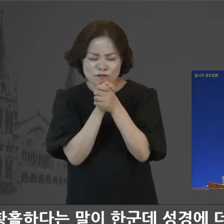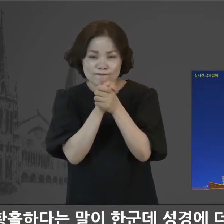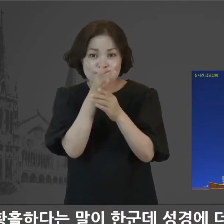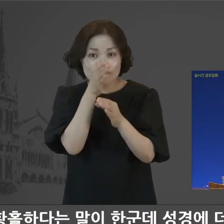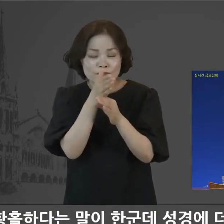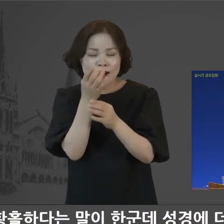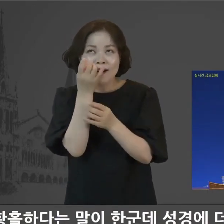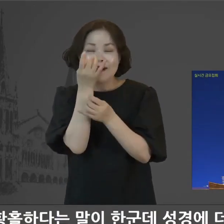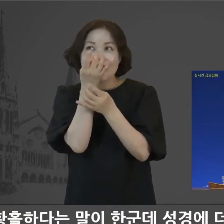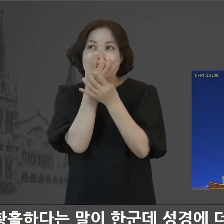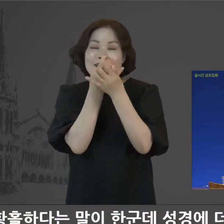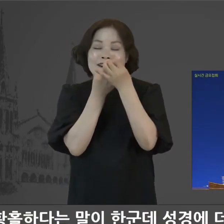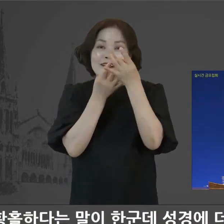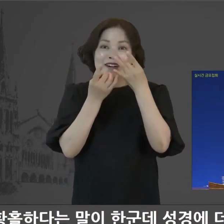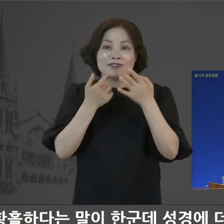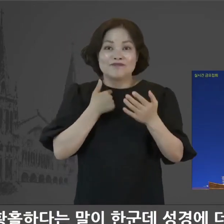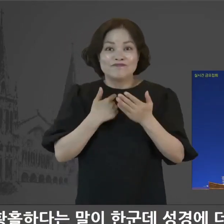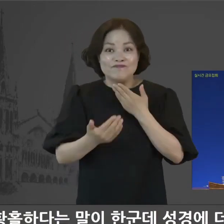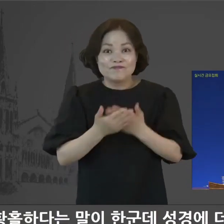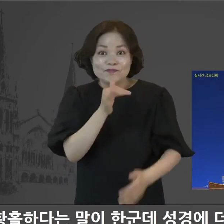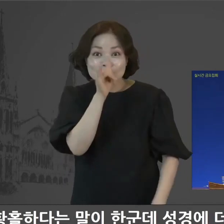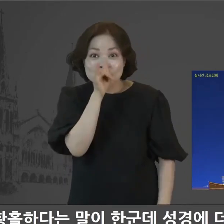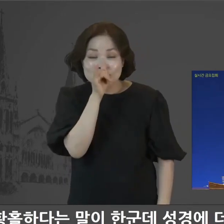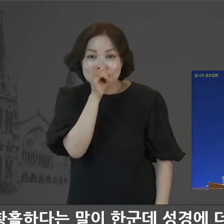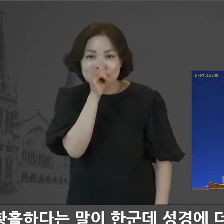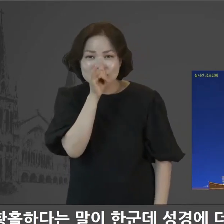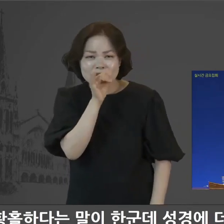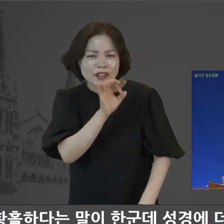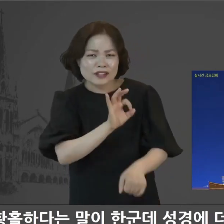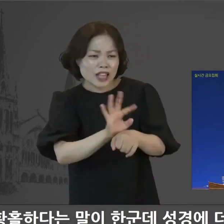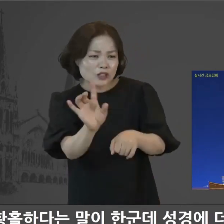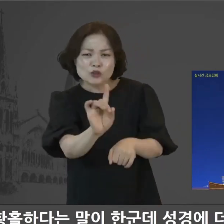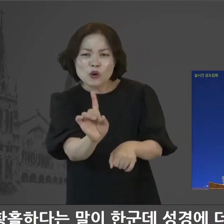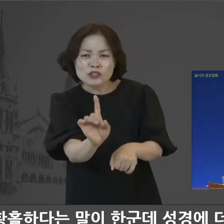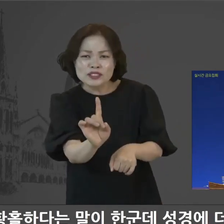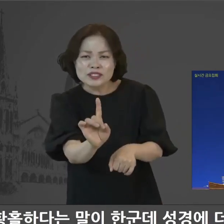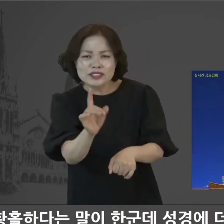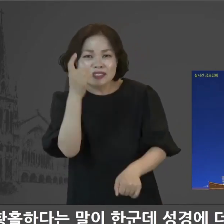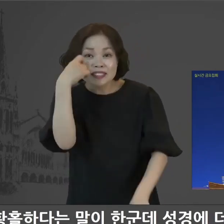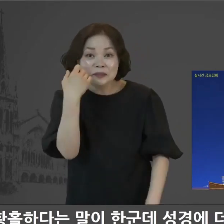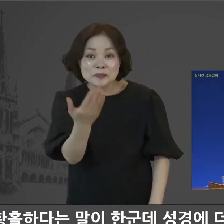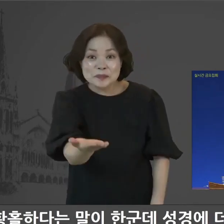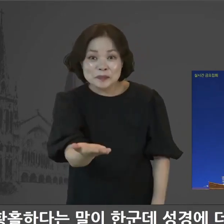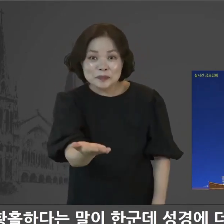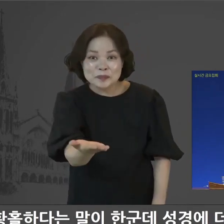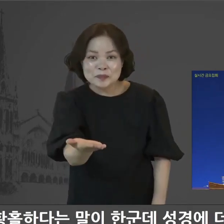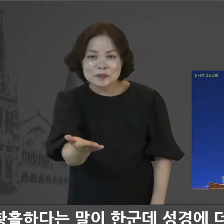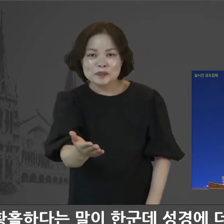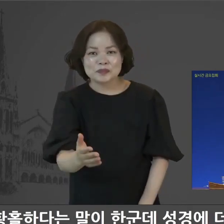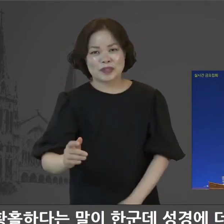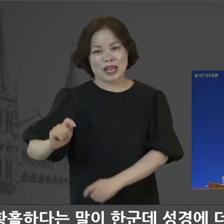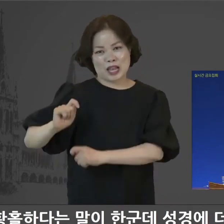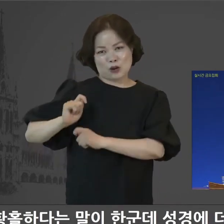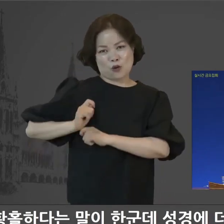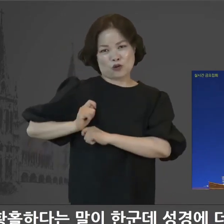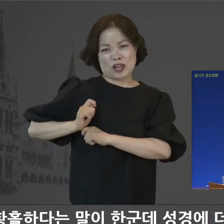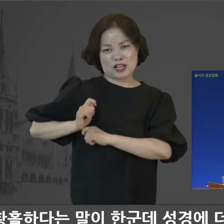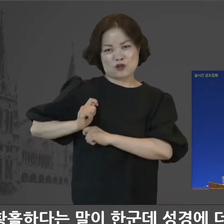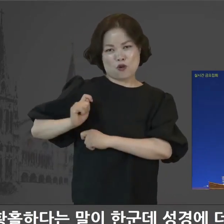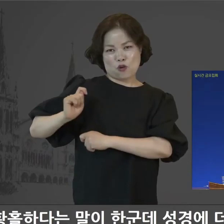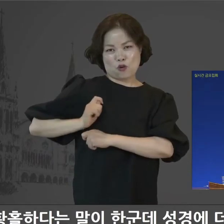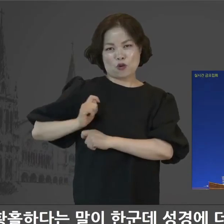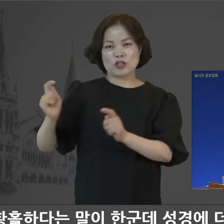이 황홀한 걸 경험합니다. 대충 어디쯤인지 감 잡히십니까? 고넬료 만나기